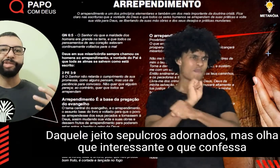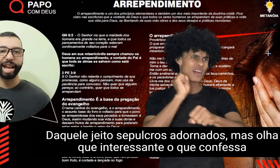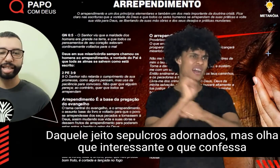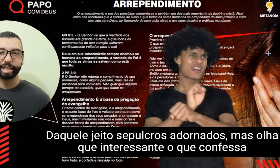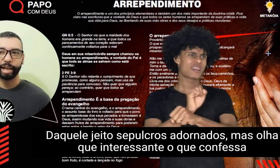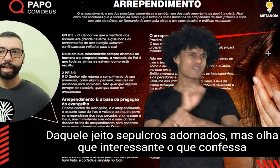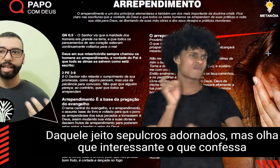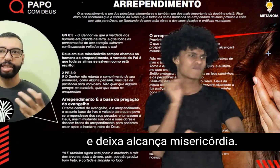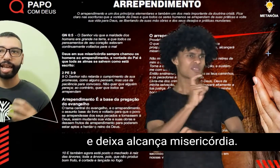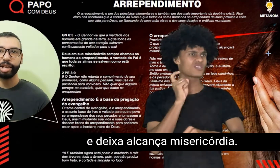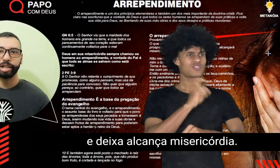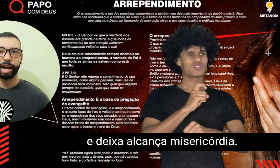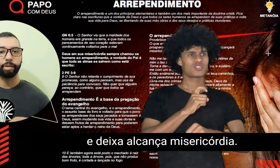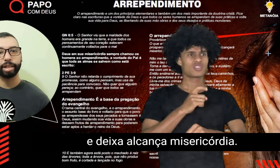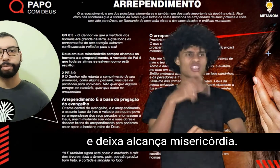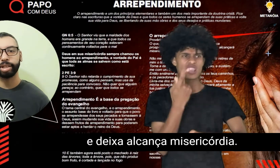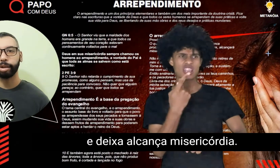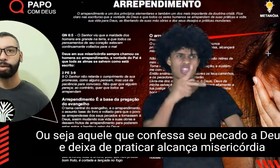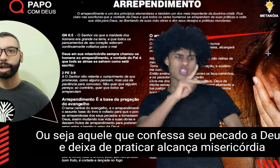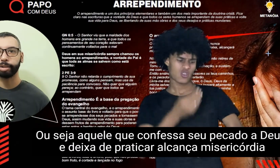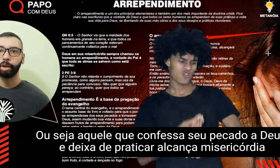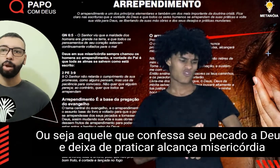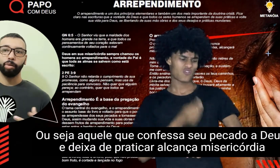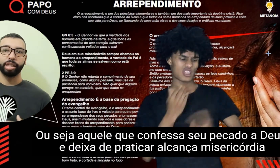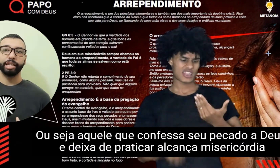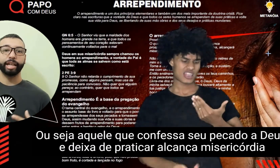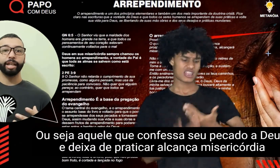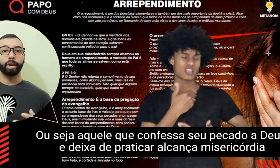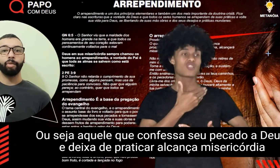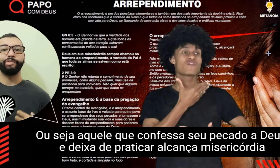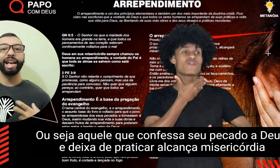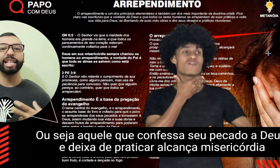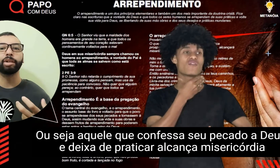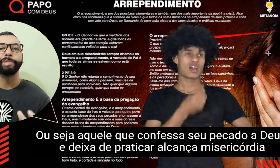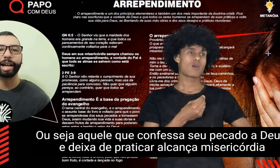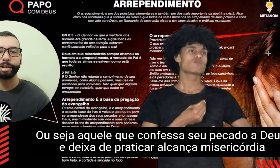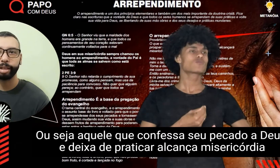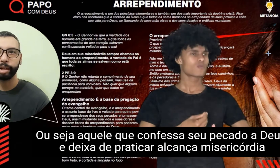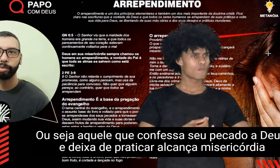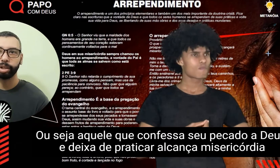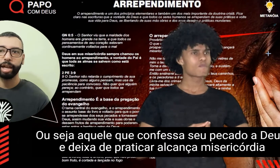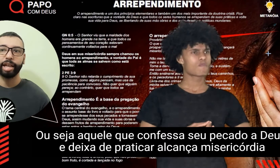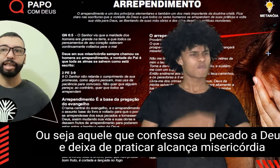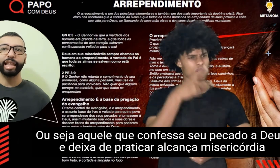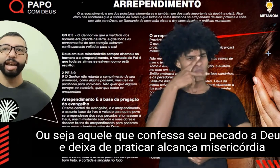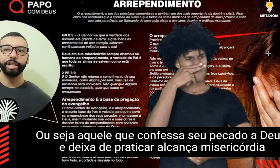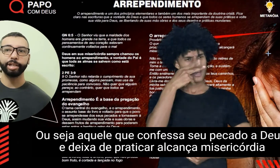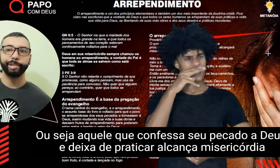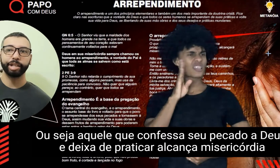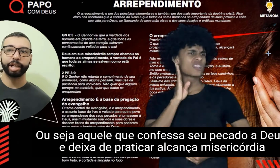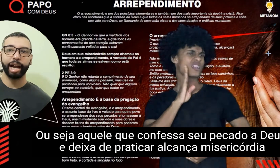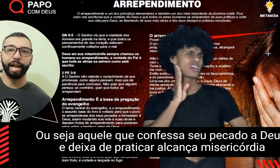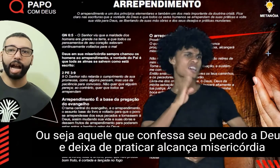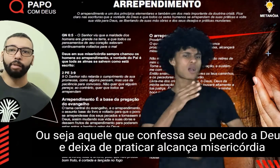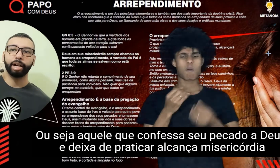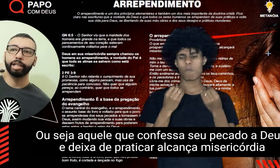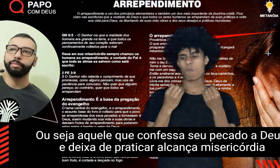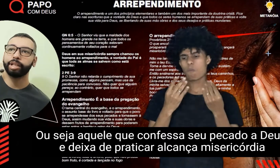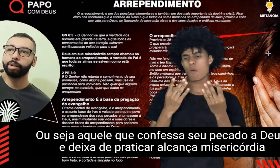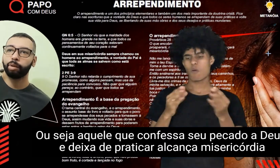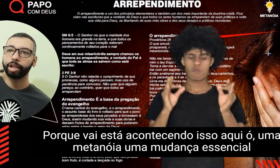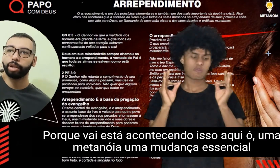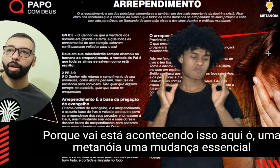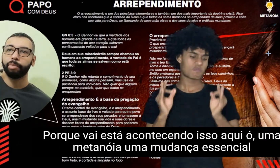que confessa e deixa alcança misericórdia. Ou seja, aquele que confessa seu pecado a Deus e deixa de praticar,